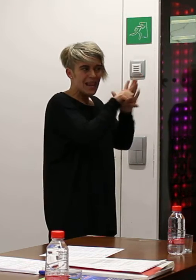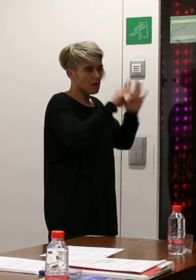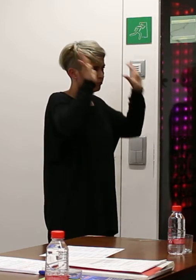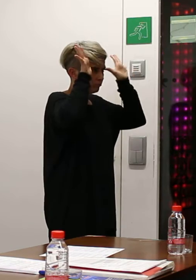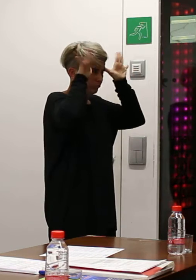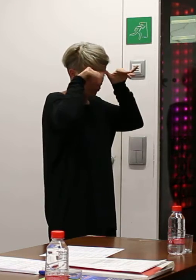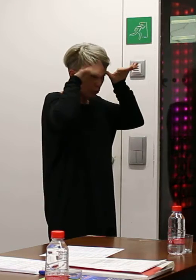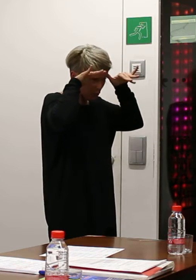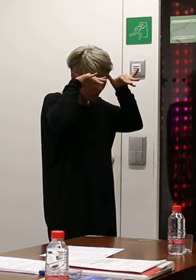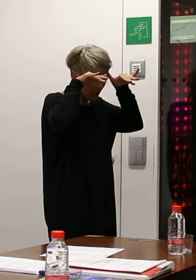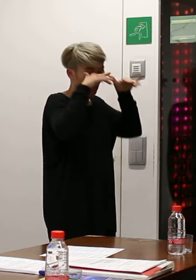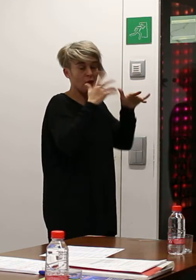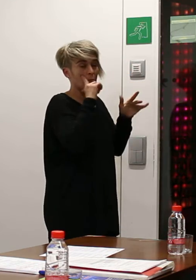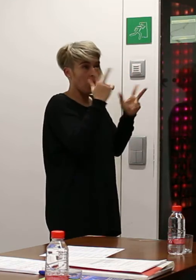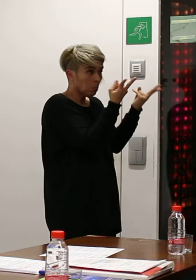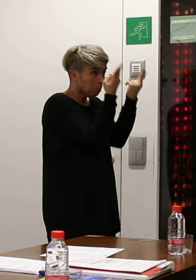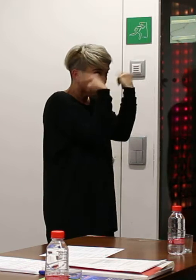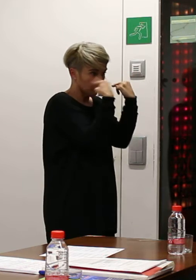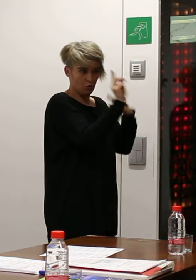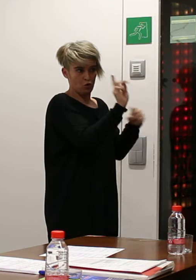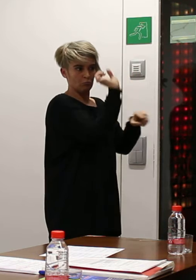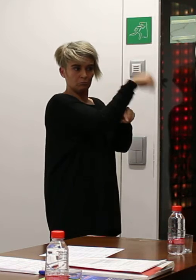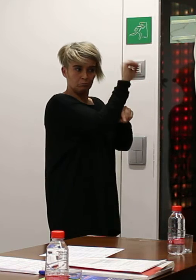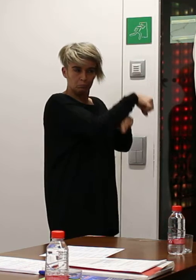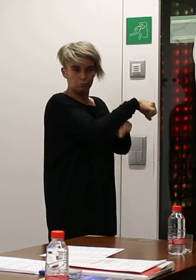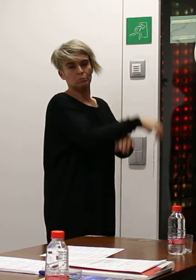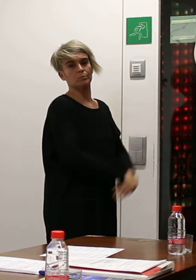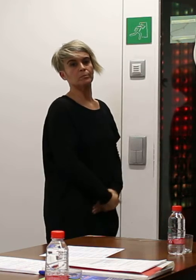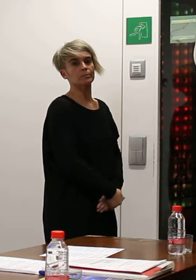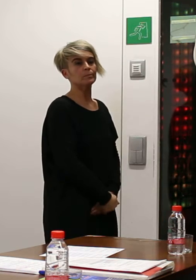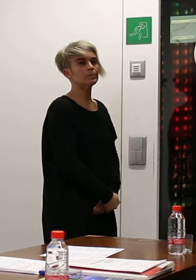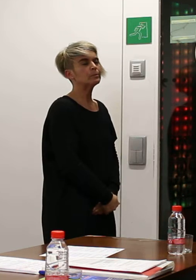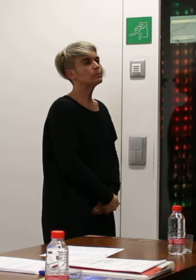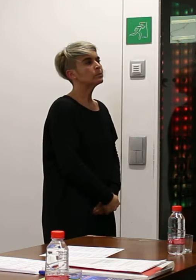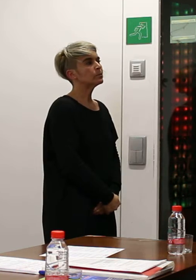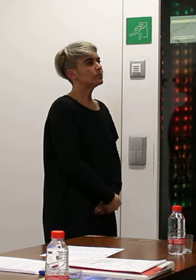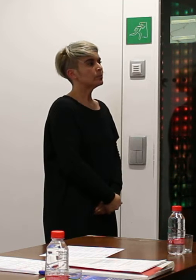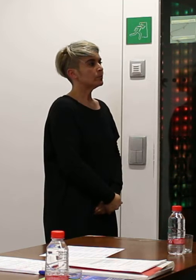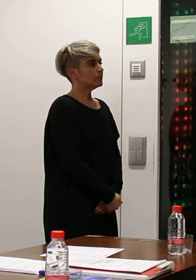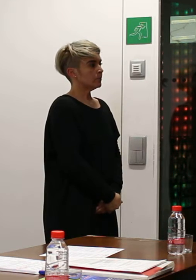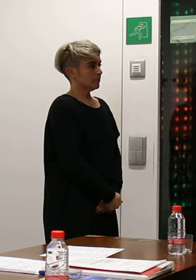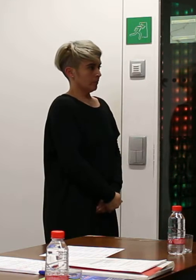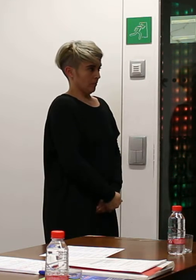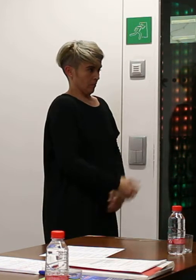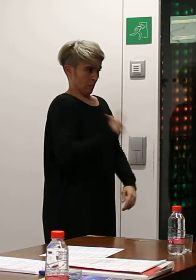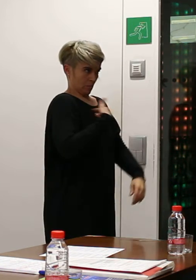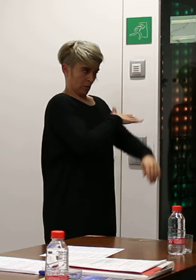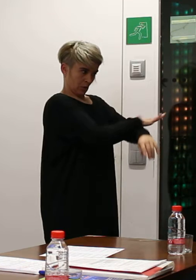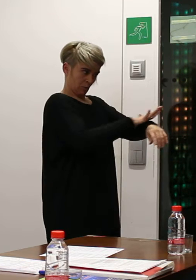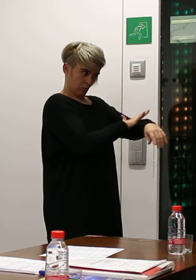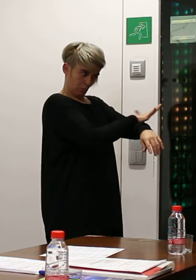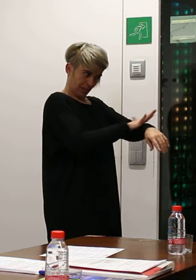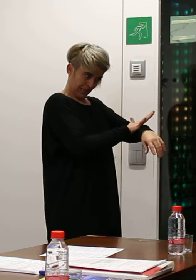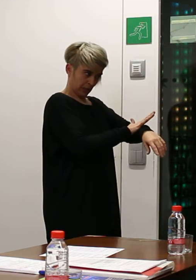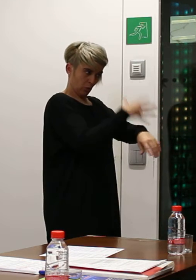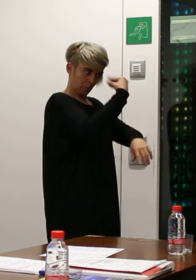para agachar la cabeza ante ella. Entonces, dice el Ministerio de la Presidencia, dice el